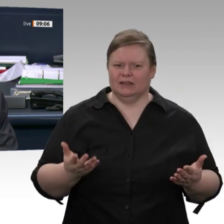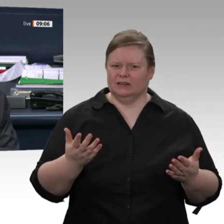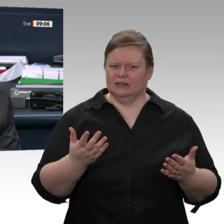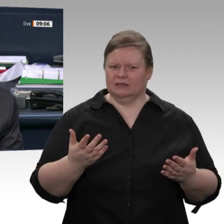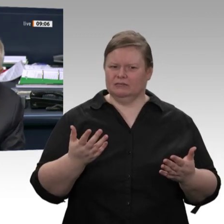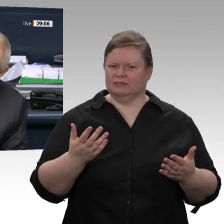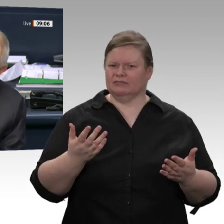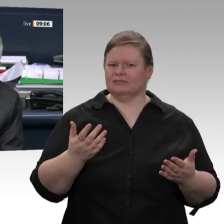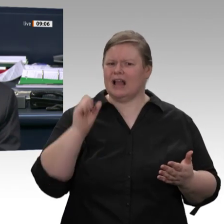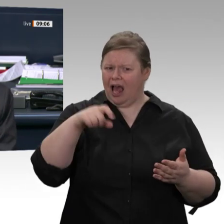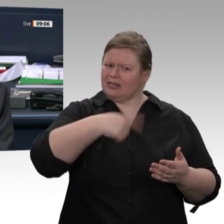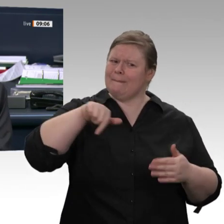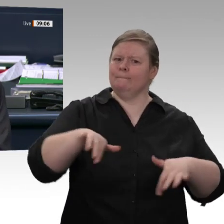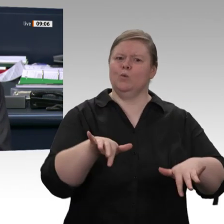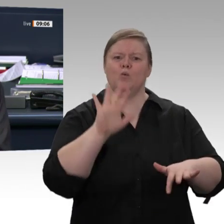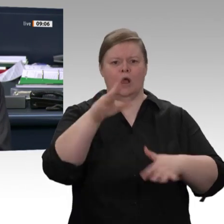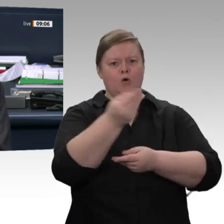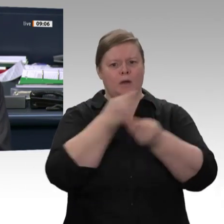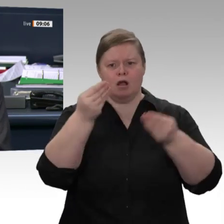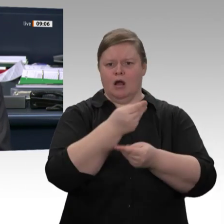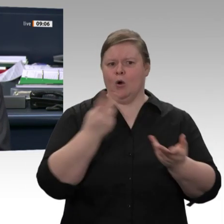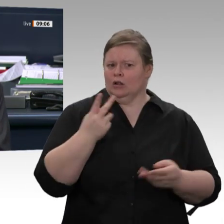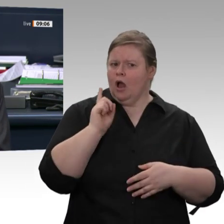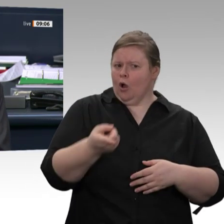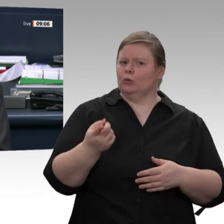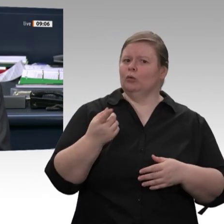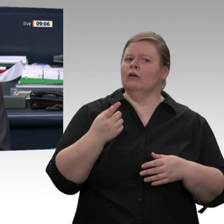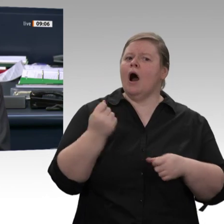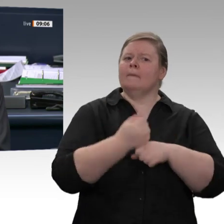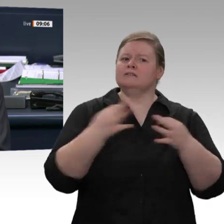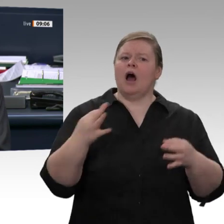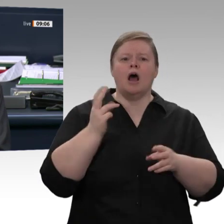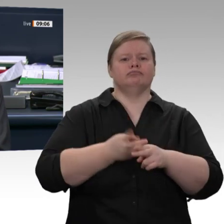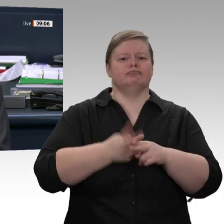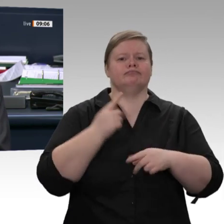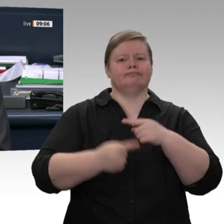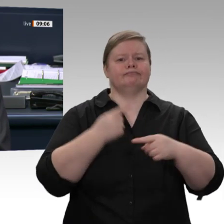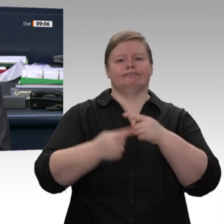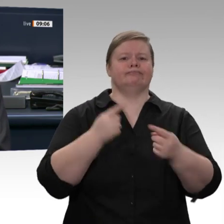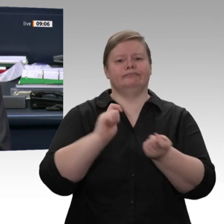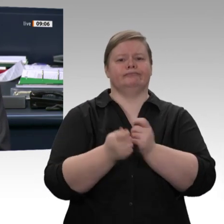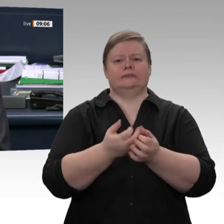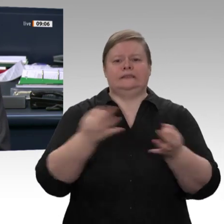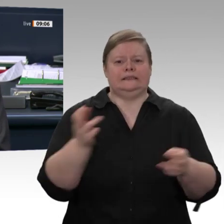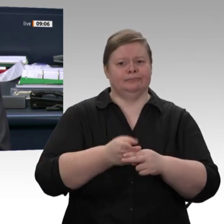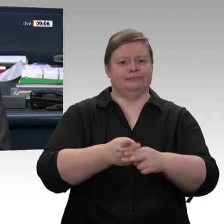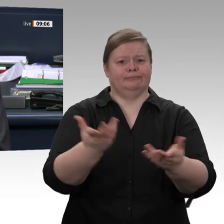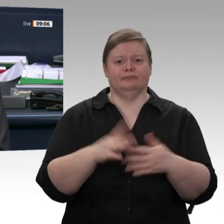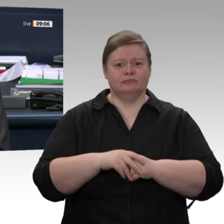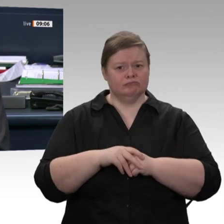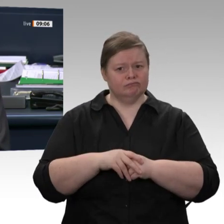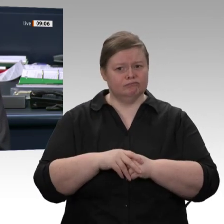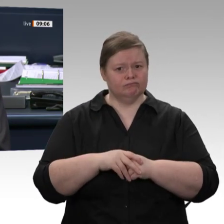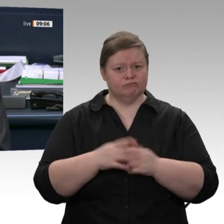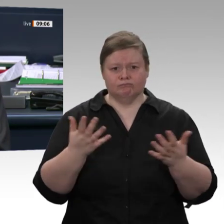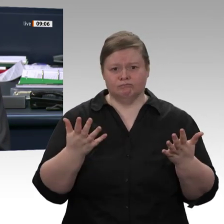Menschlichkeit suchen. Ende des Zitats. Und liebe Kolleginnen und Kollegen, in schmerzhafter Konsequenz weitergedacht,